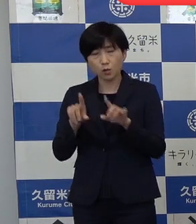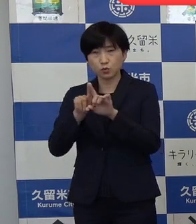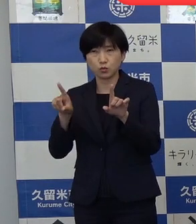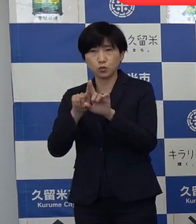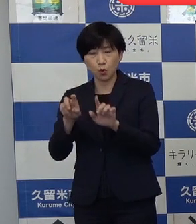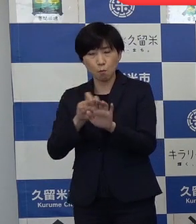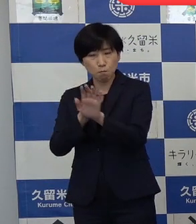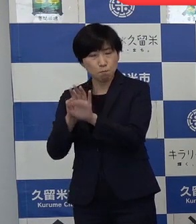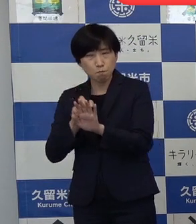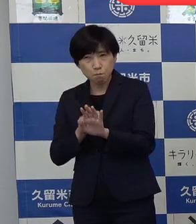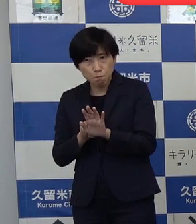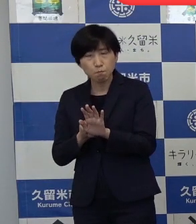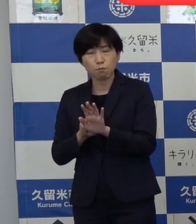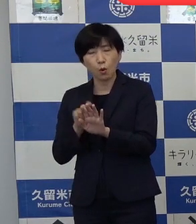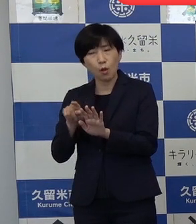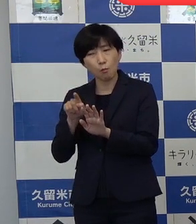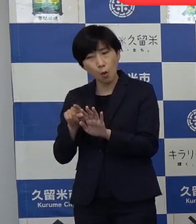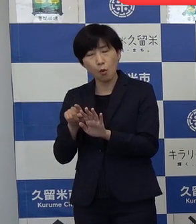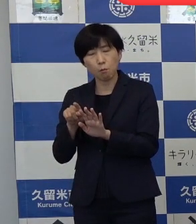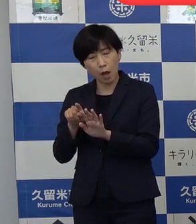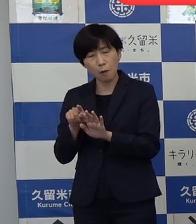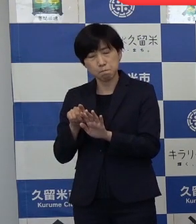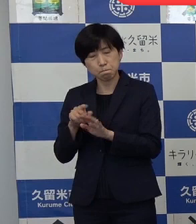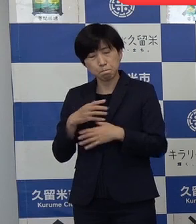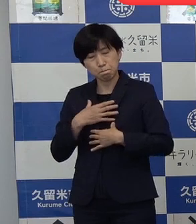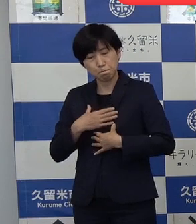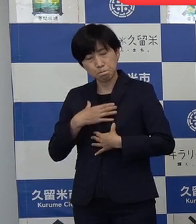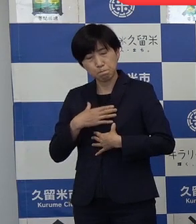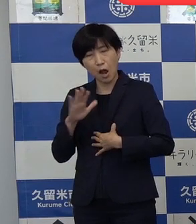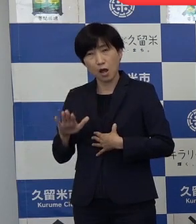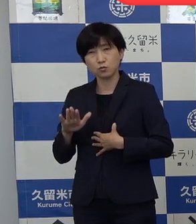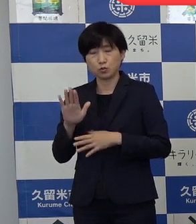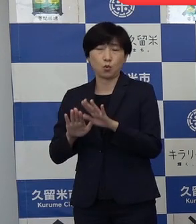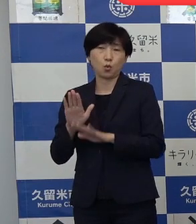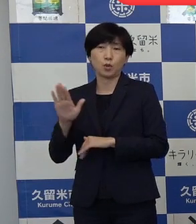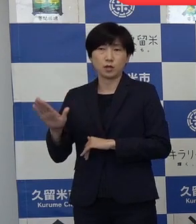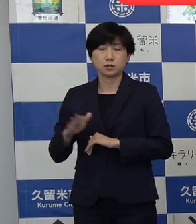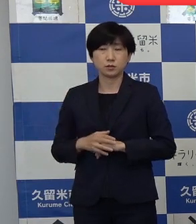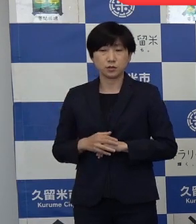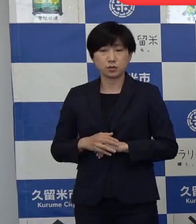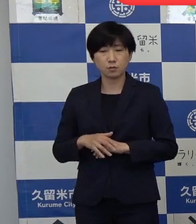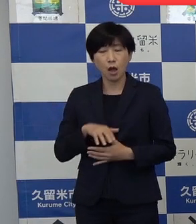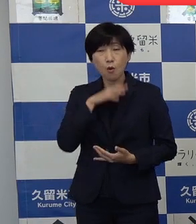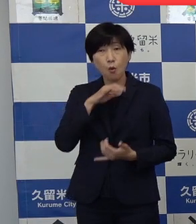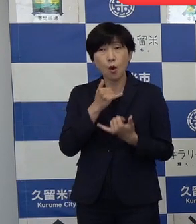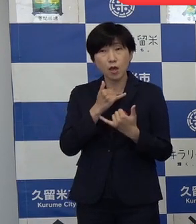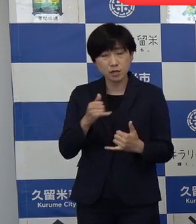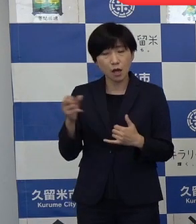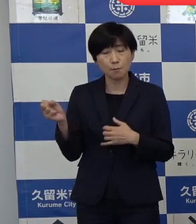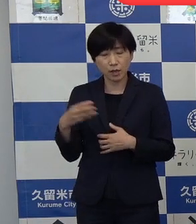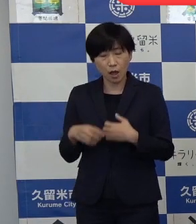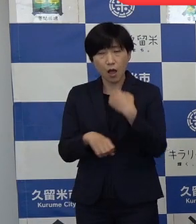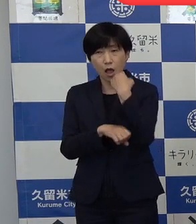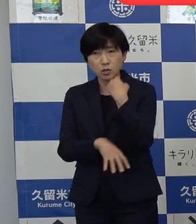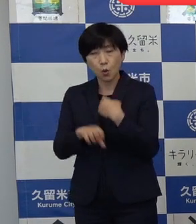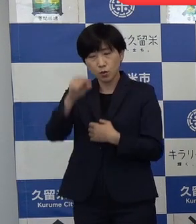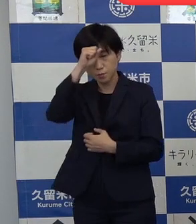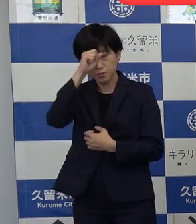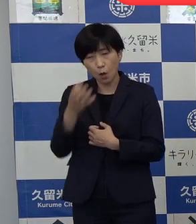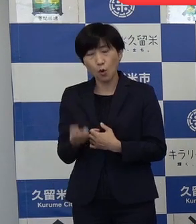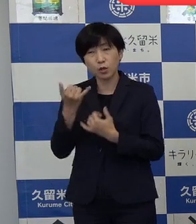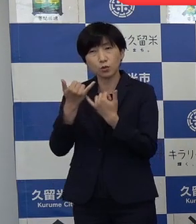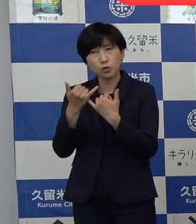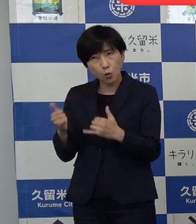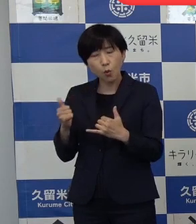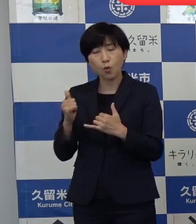供にも影響が出つつある状況であります。高齢者や基礎疾患のある方など必